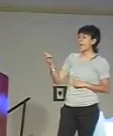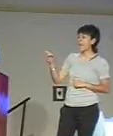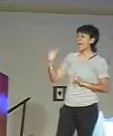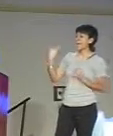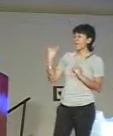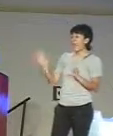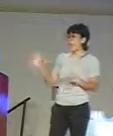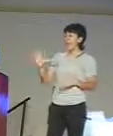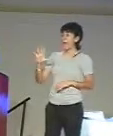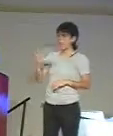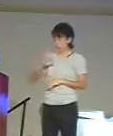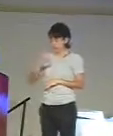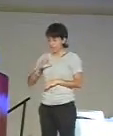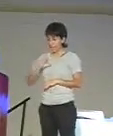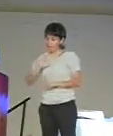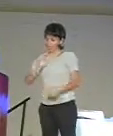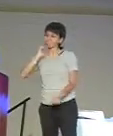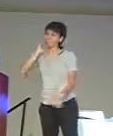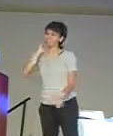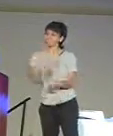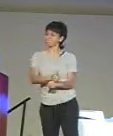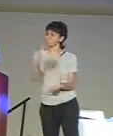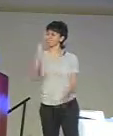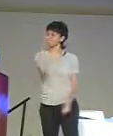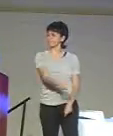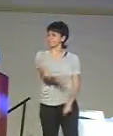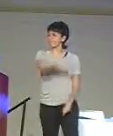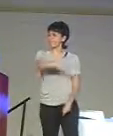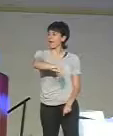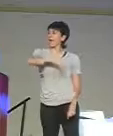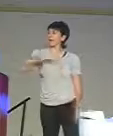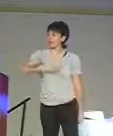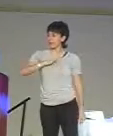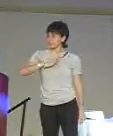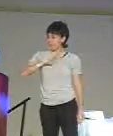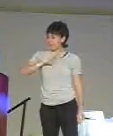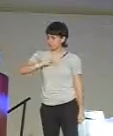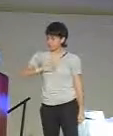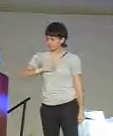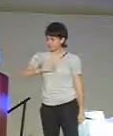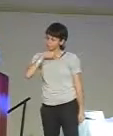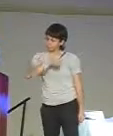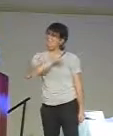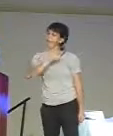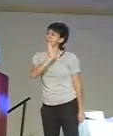las diagnosticamos, ya sabemos que tienen la infección por VIH.